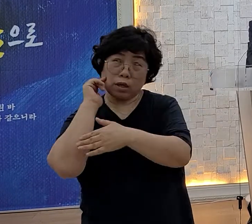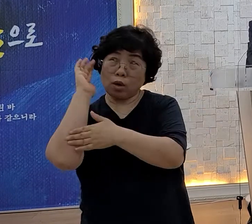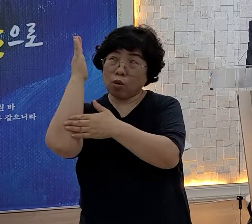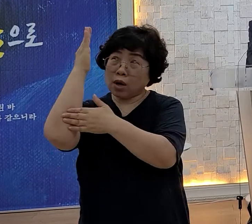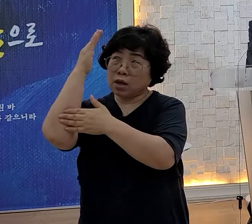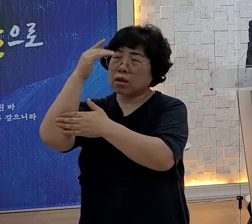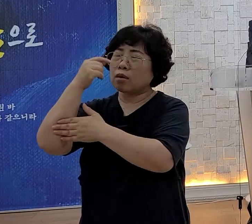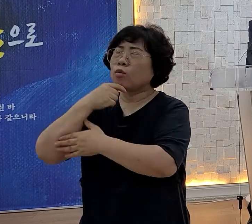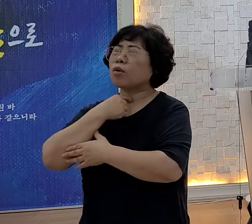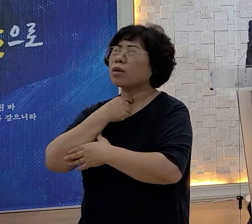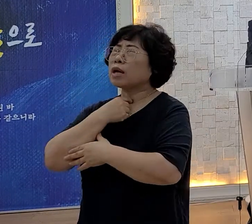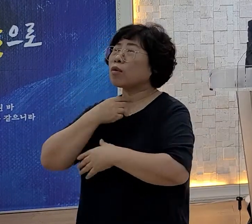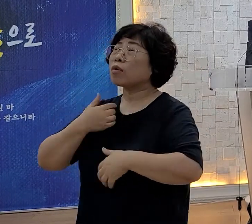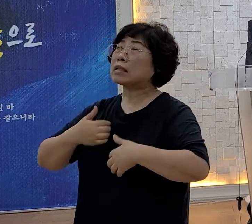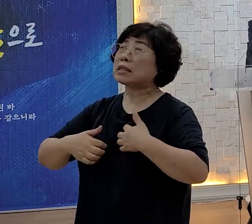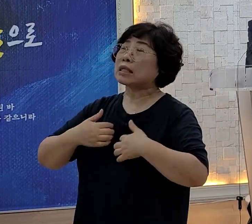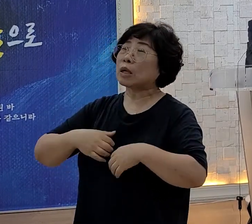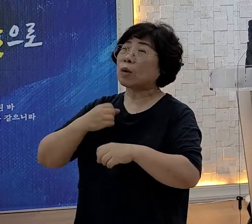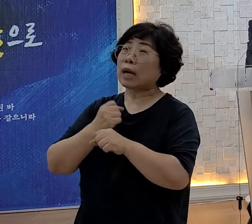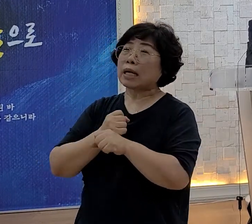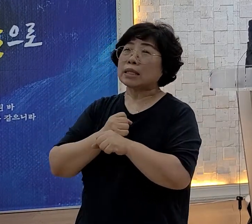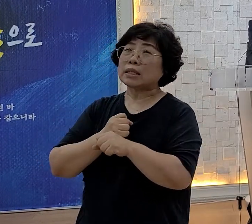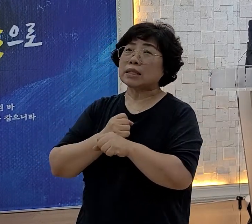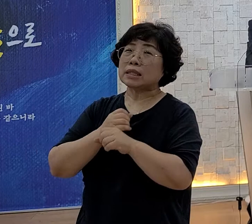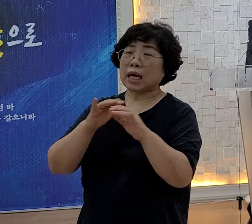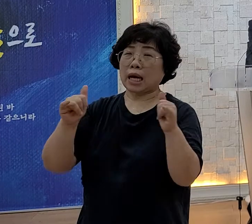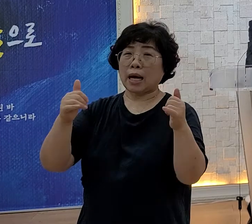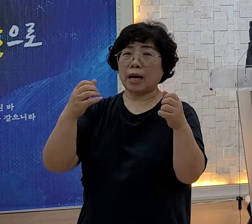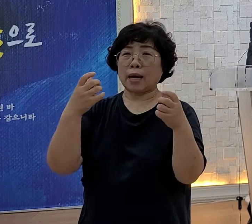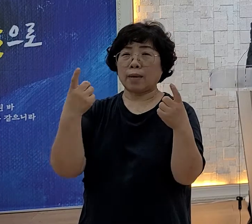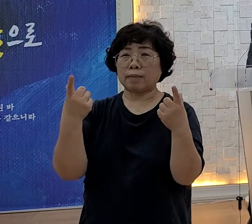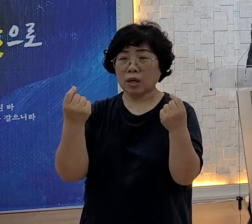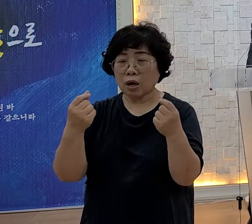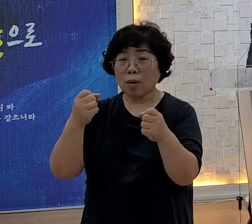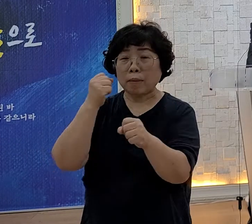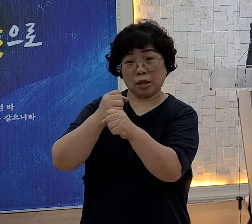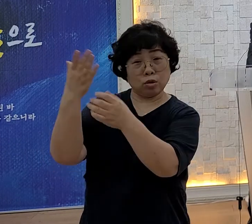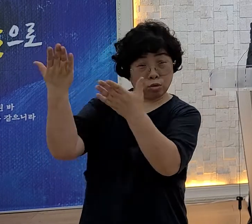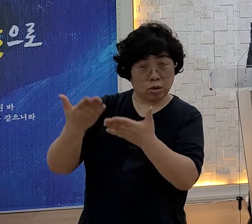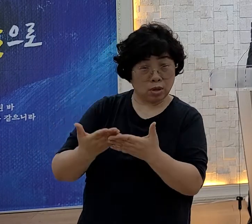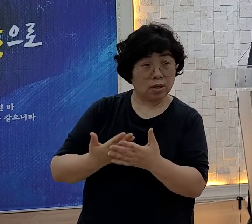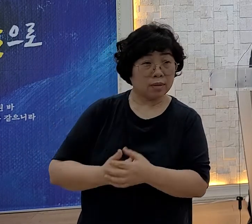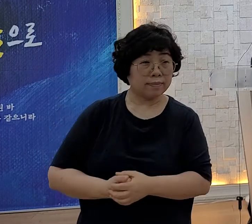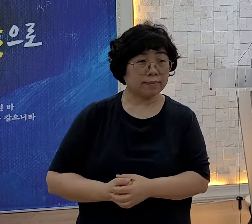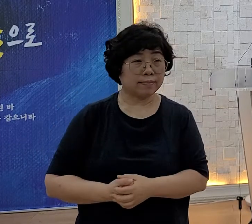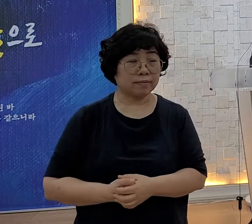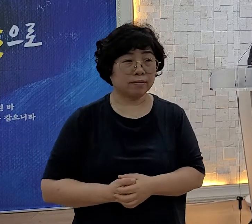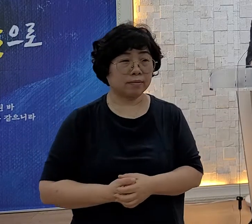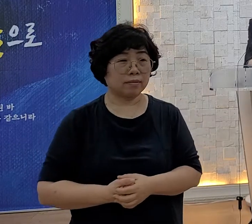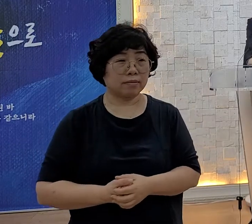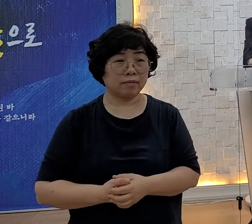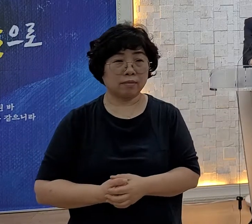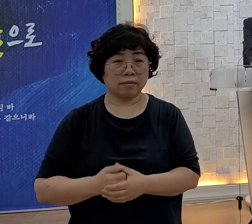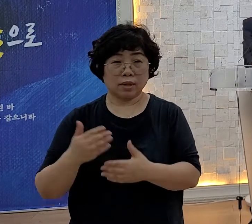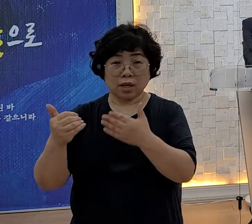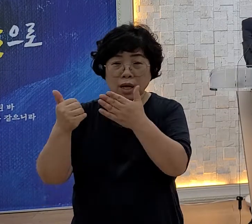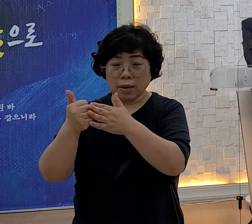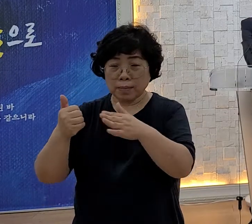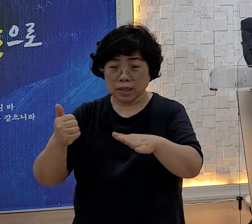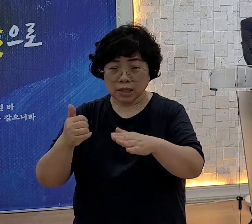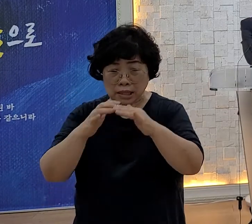바라고 즐거워하도록 만드셨어요. 이게 우리를 만드신 목적. 하나님의 영광을